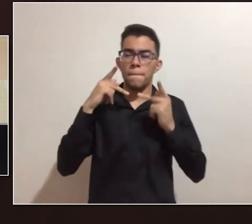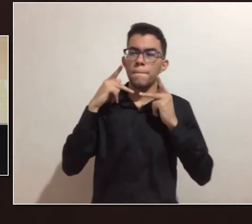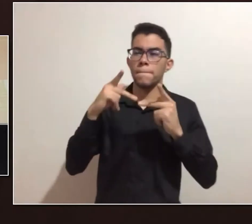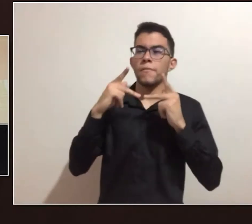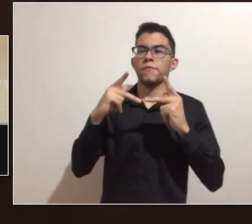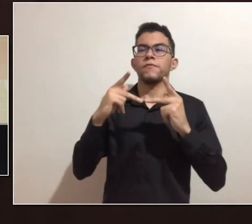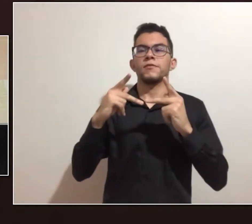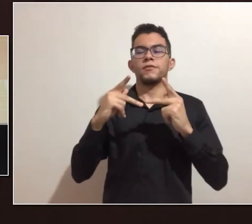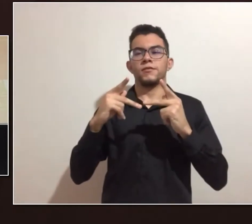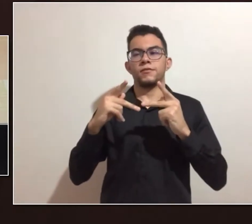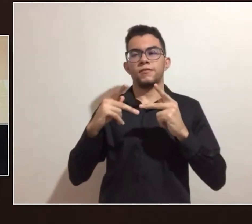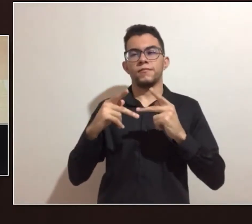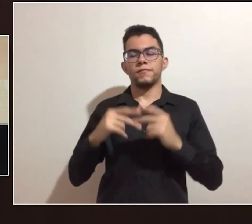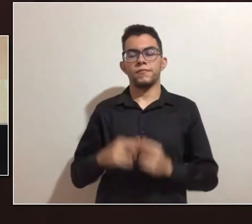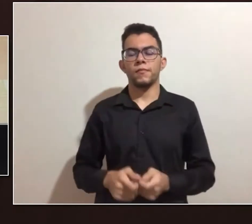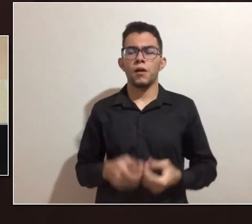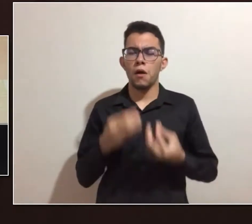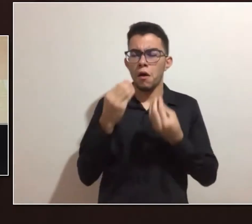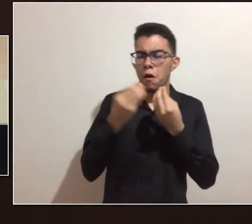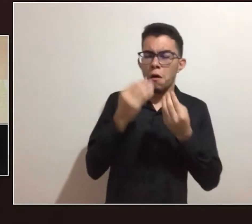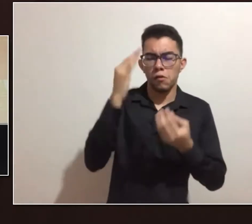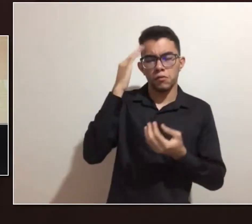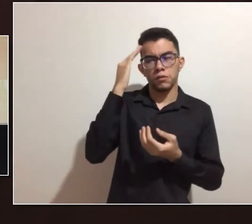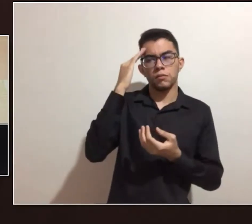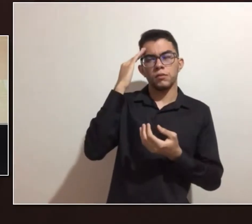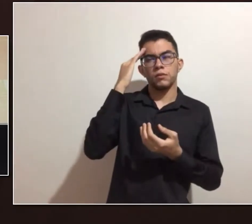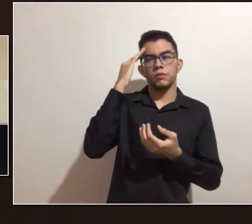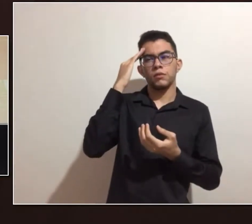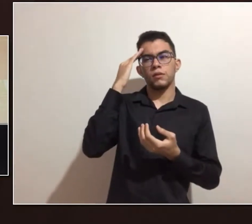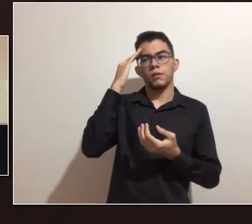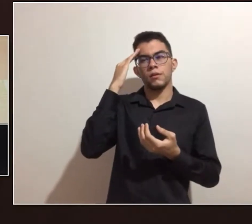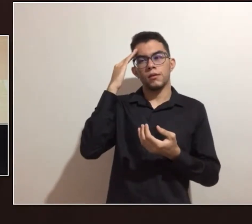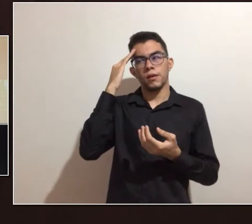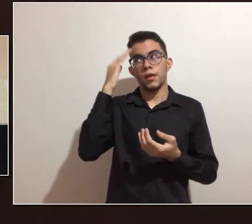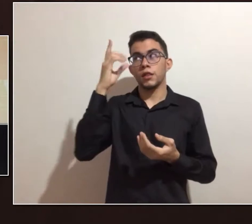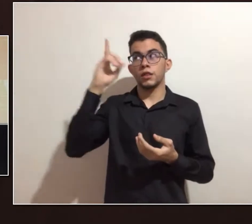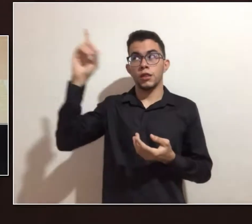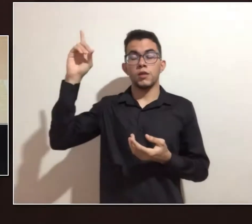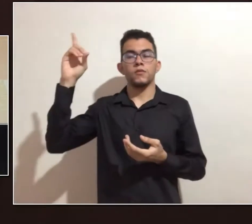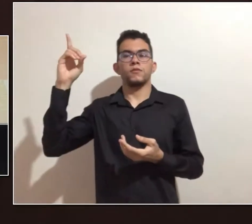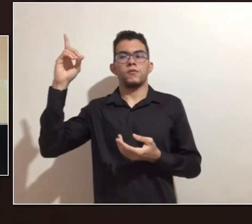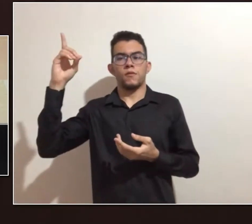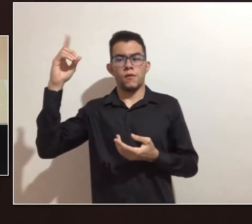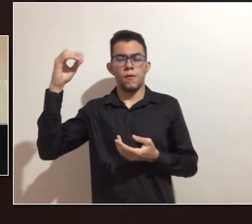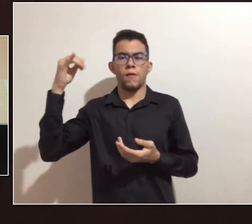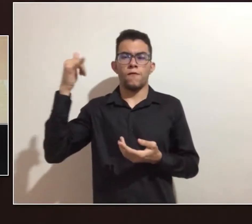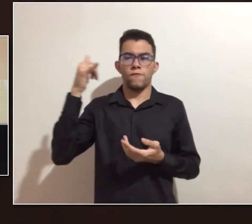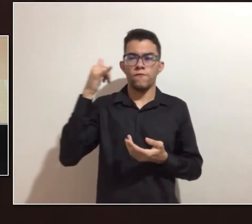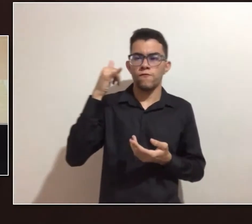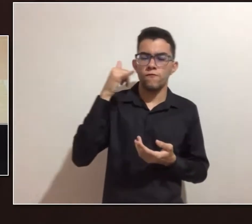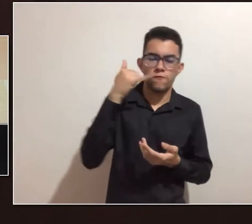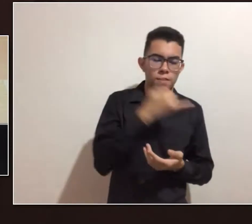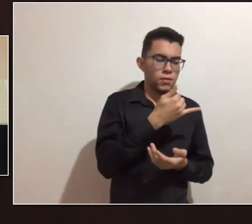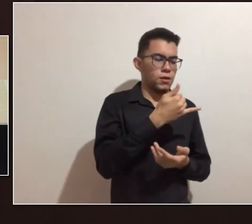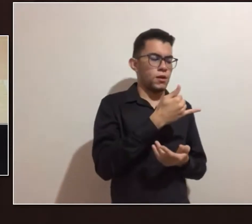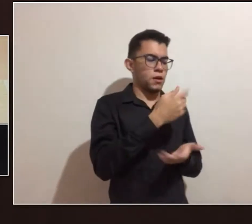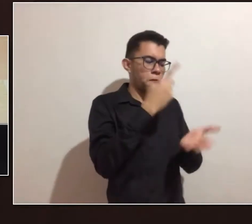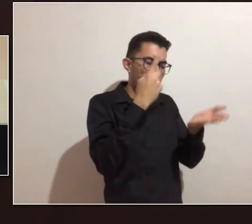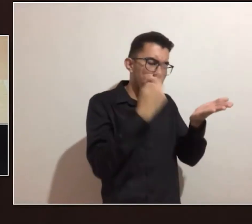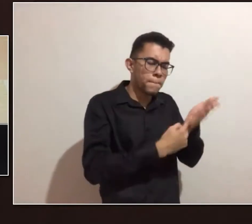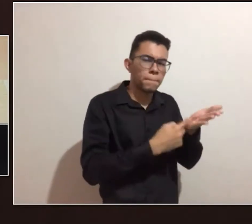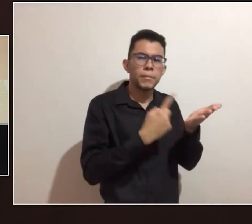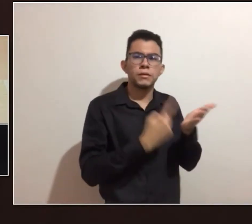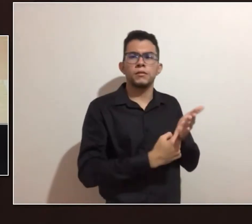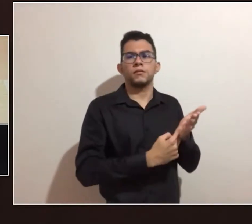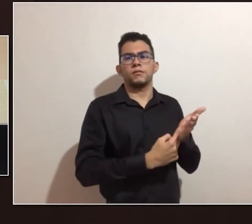é a palavra profética, é a palavra de Deus? É quando ela é confirmada. Quando é uma palavra que vem